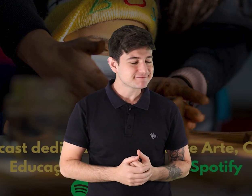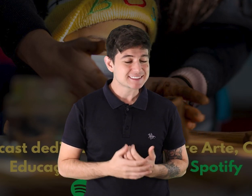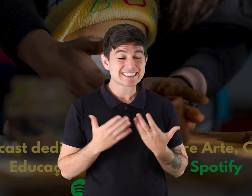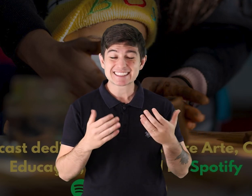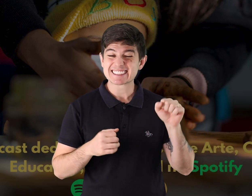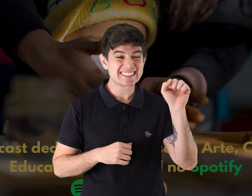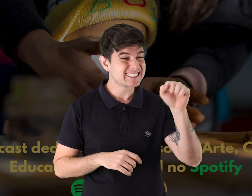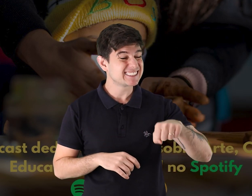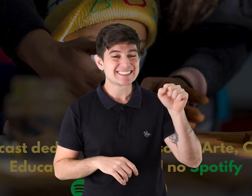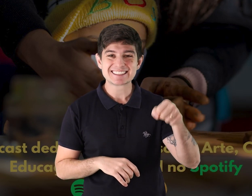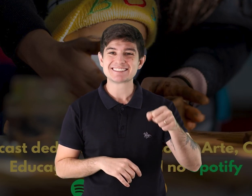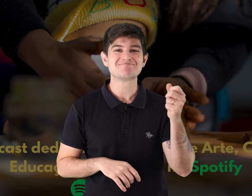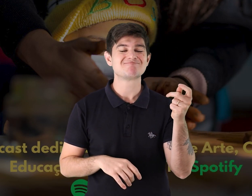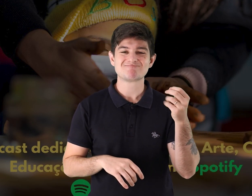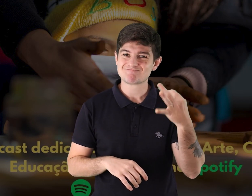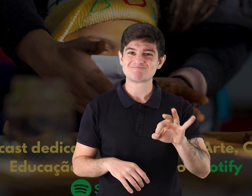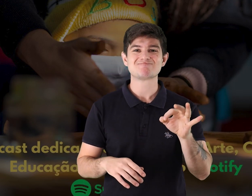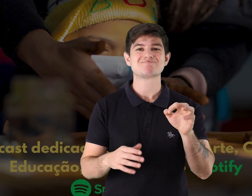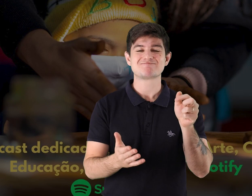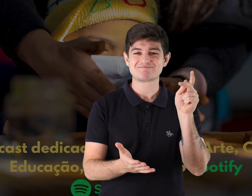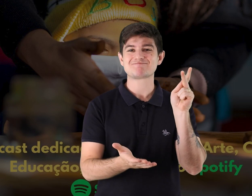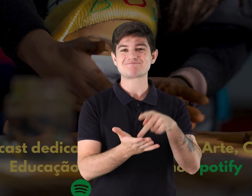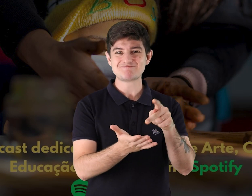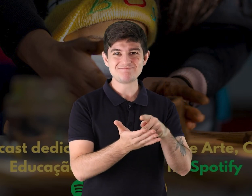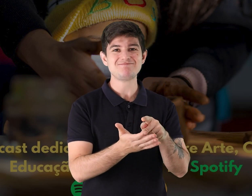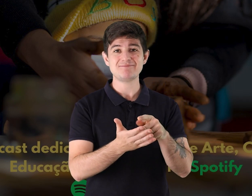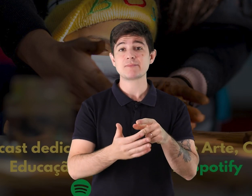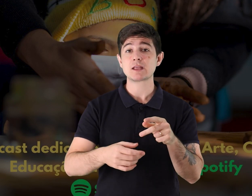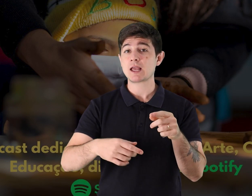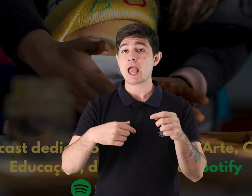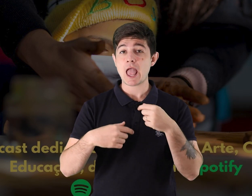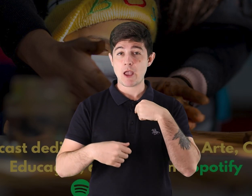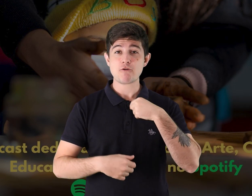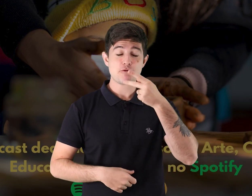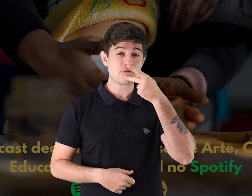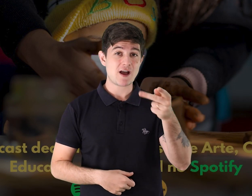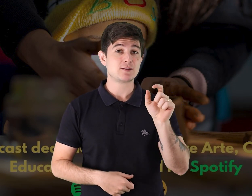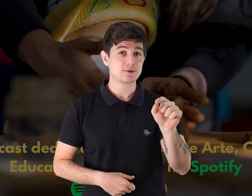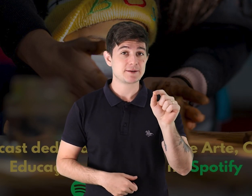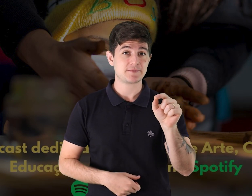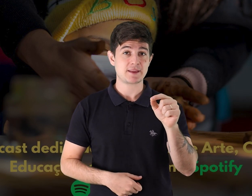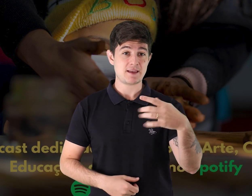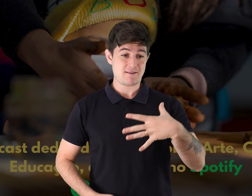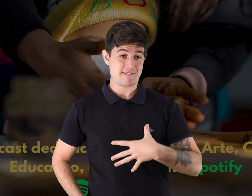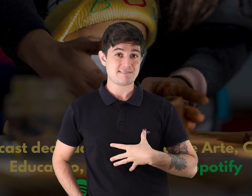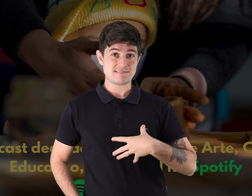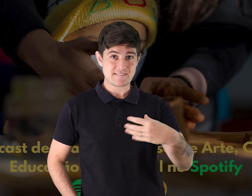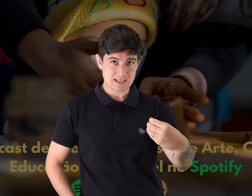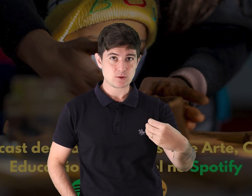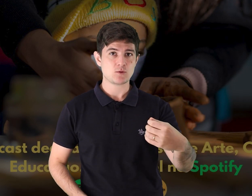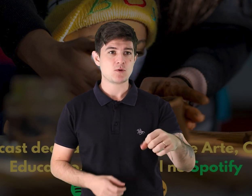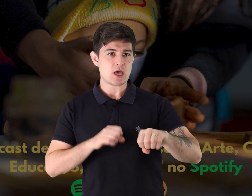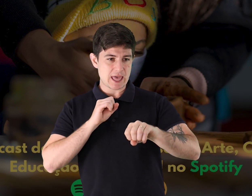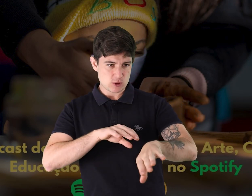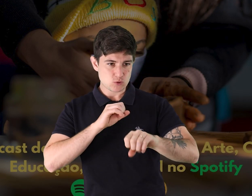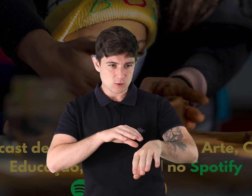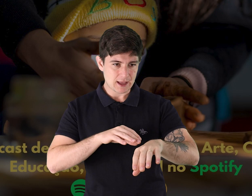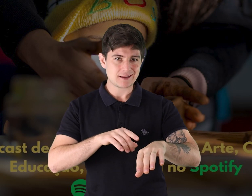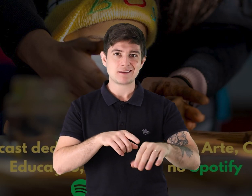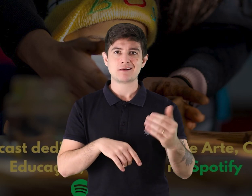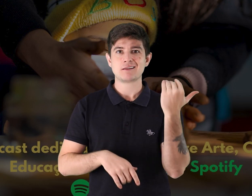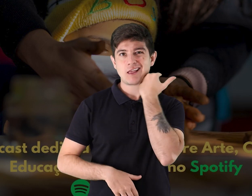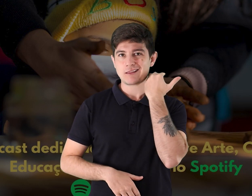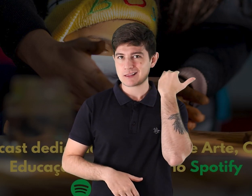professora. Sim, Patrícia, eu digo o seguinte: educar um filho dá muito trabalho. E